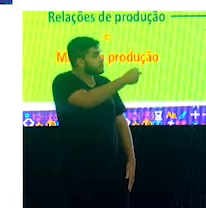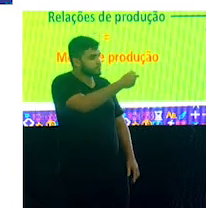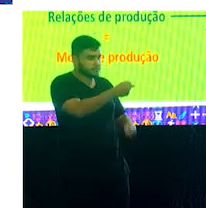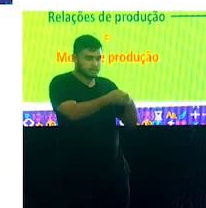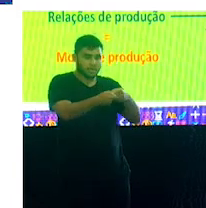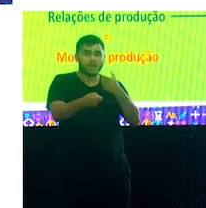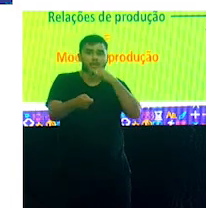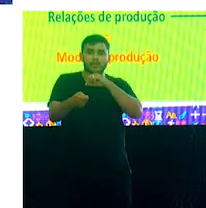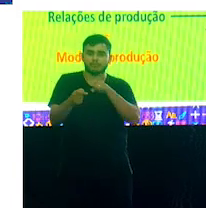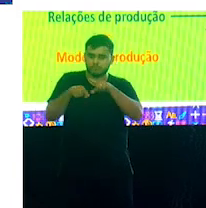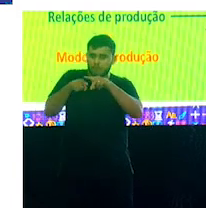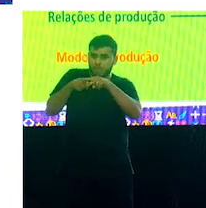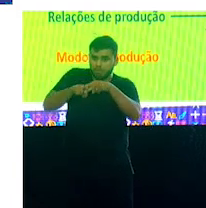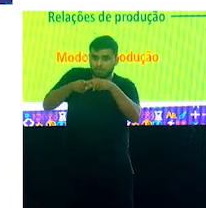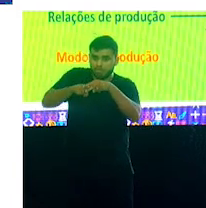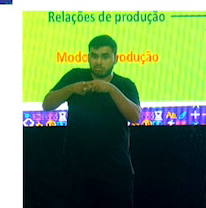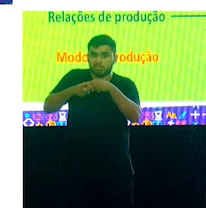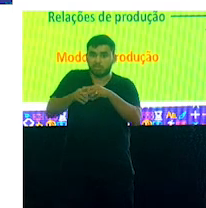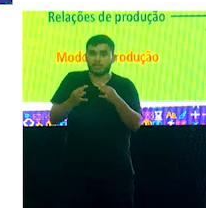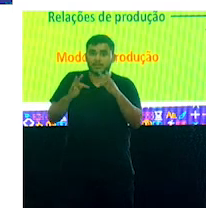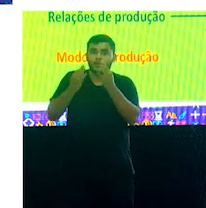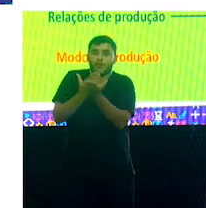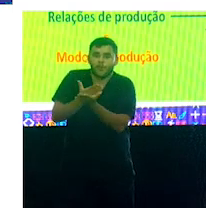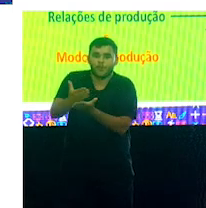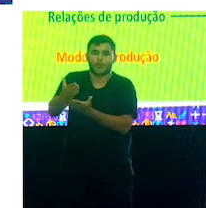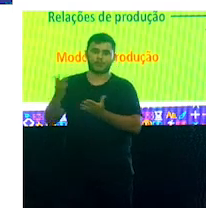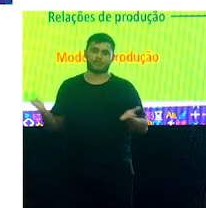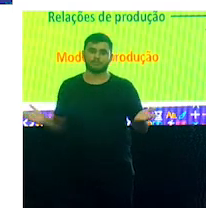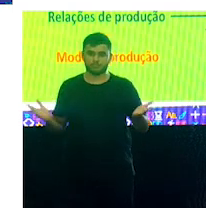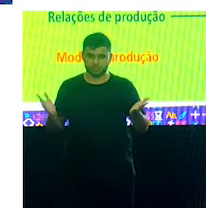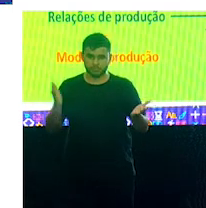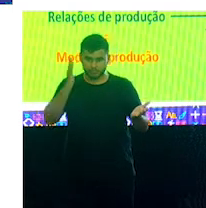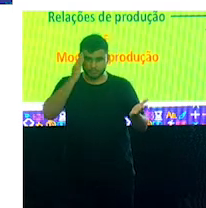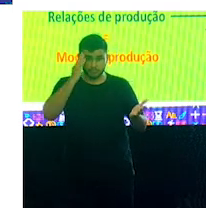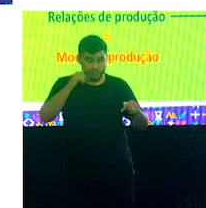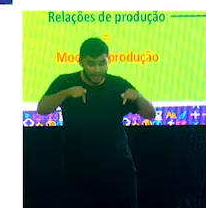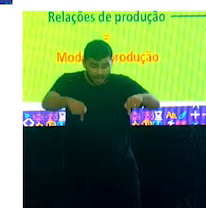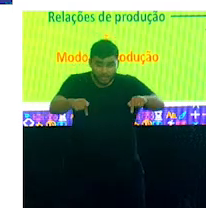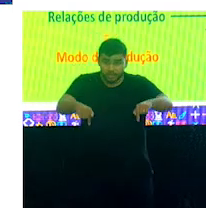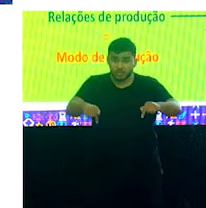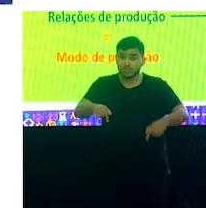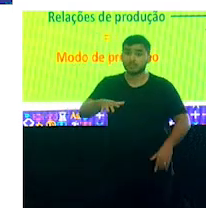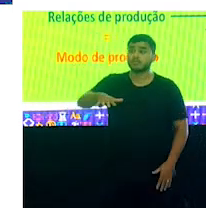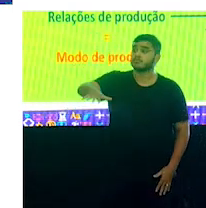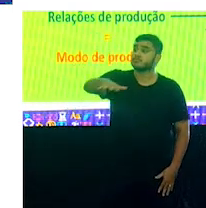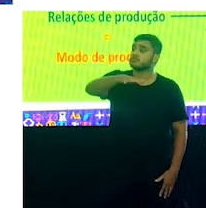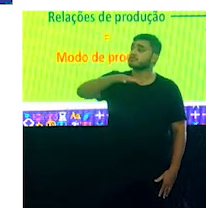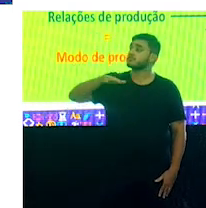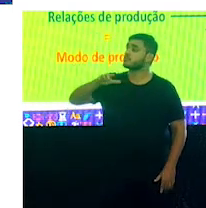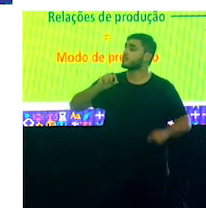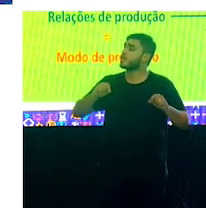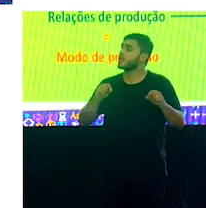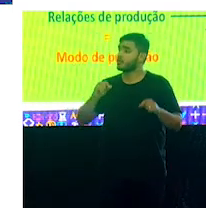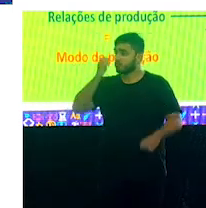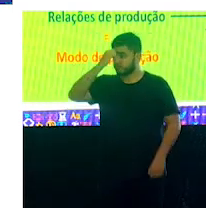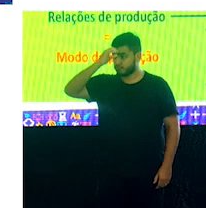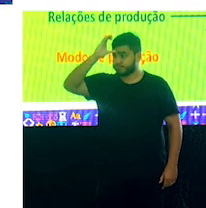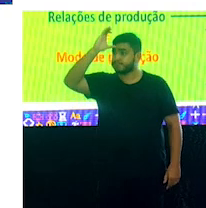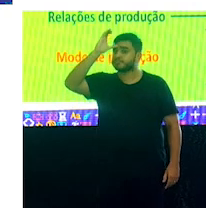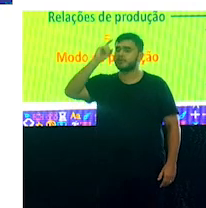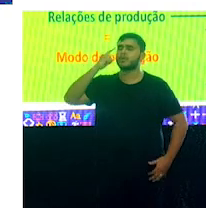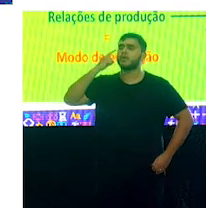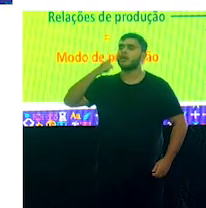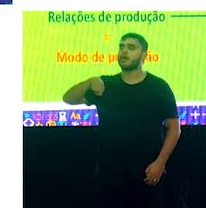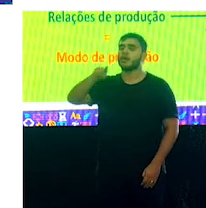é um processo produtivo. O que é que nós estamos produzindo aqui? Conhecimento. Para que o Tiago produza